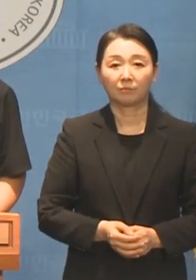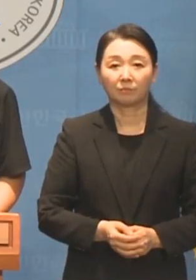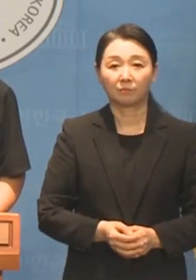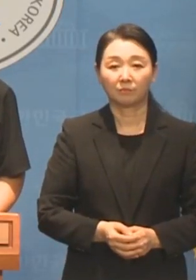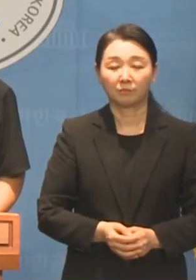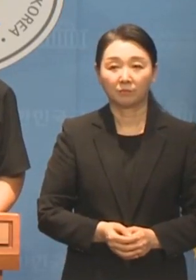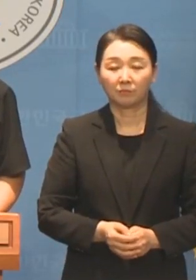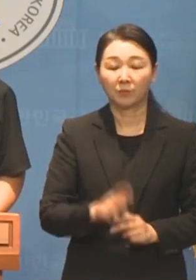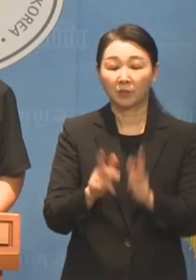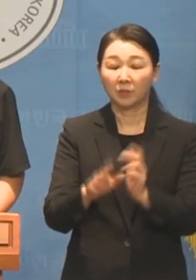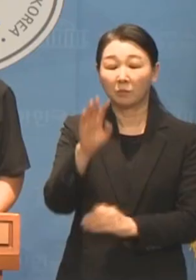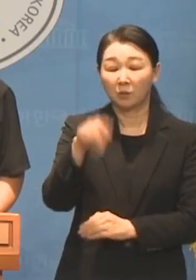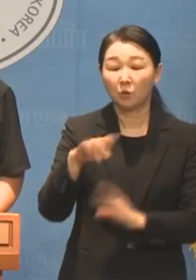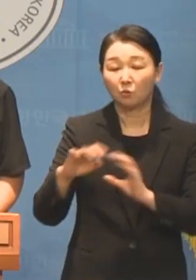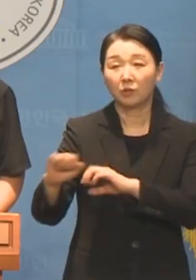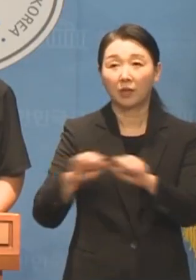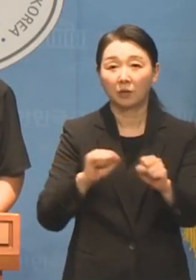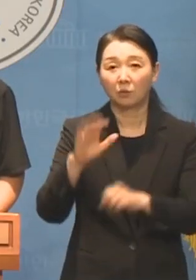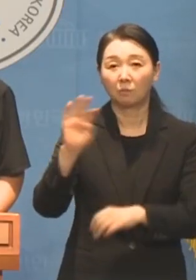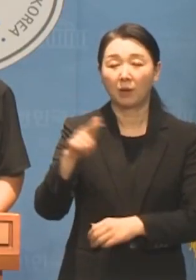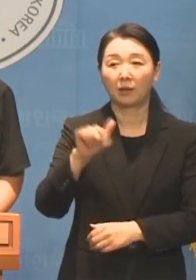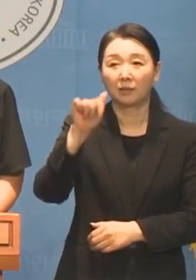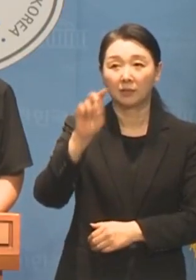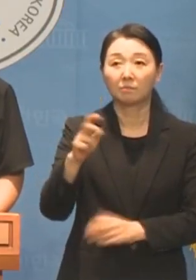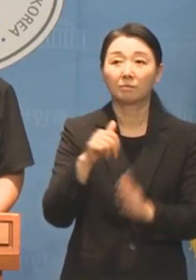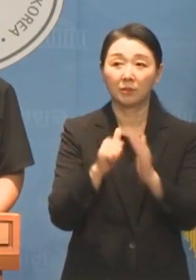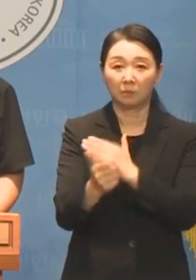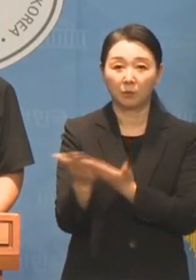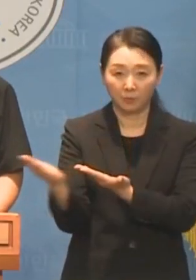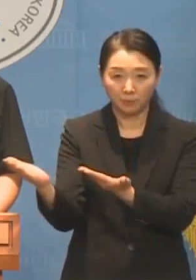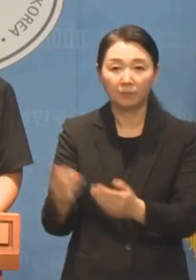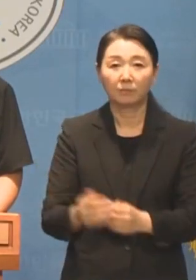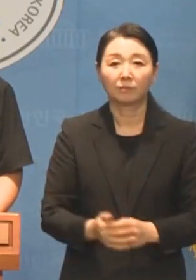설악산 국립공원 지키기 국민행동 박그림 대표님이십니다.